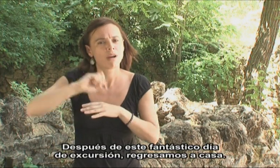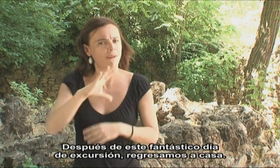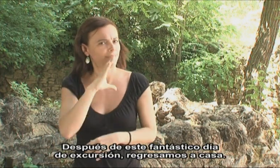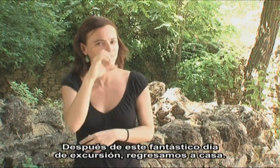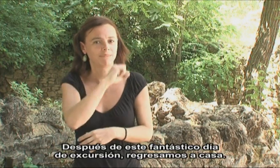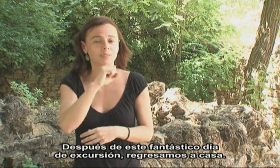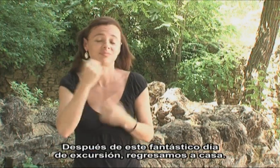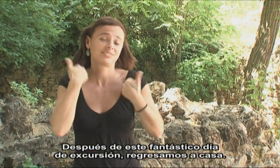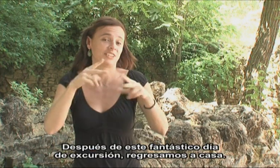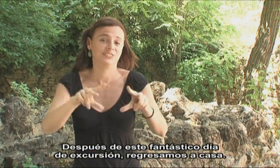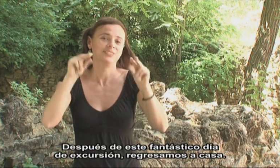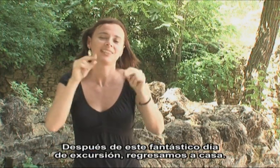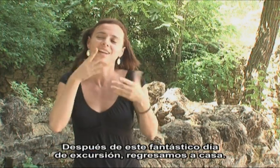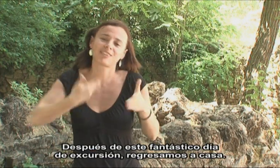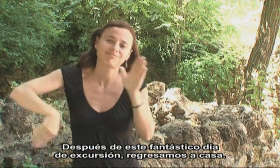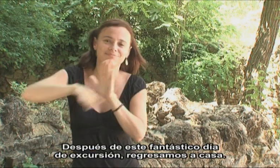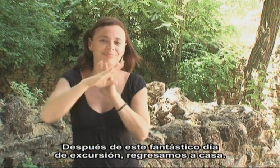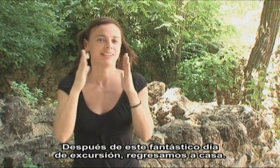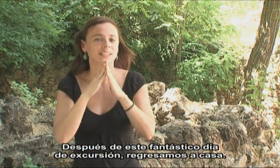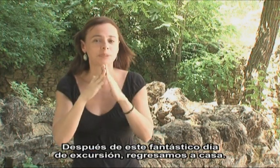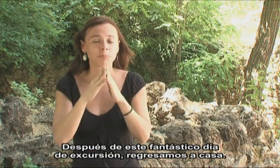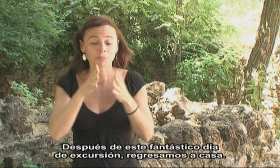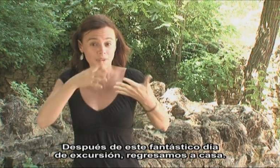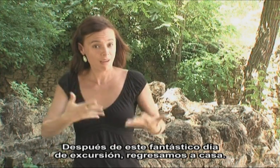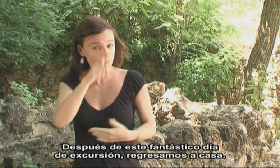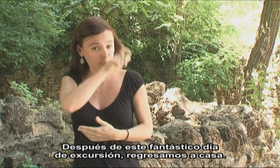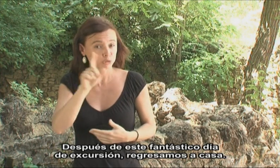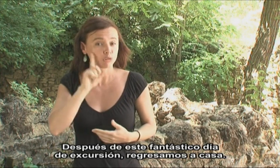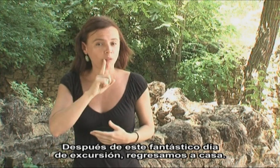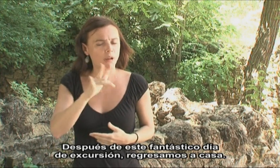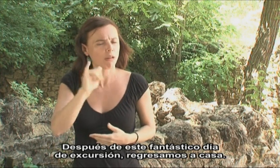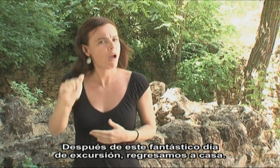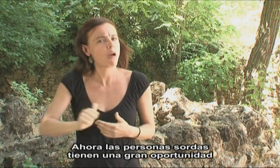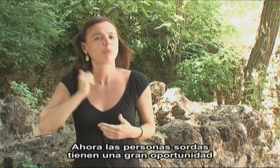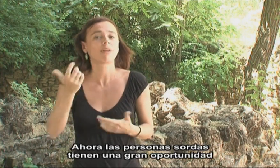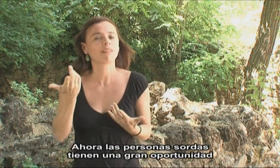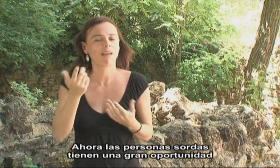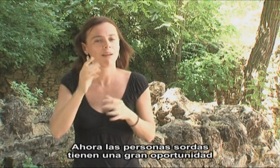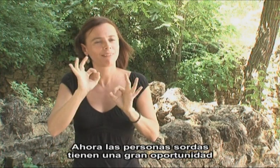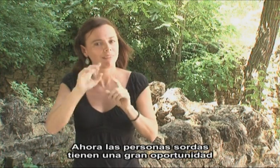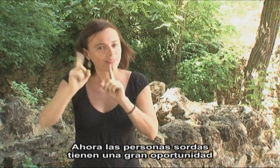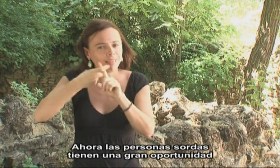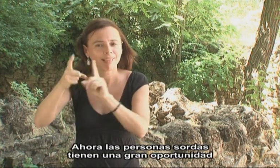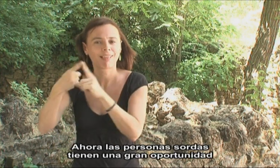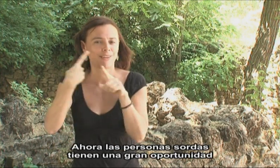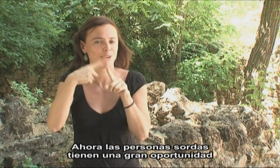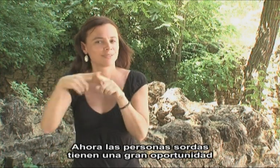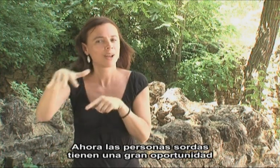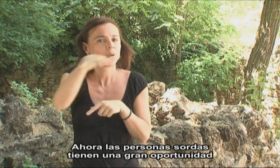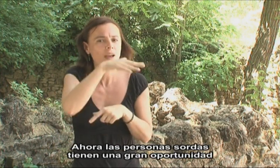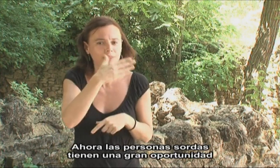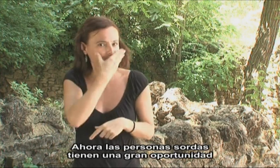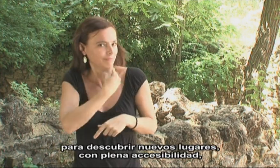fantástico día de excursión, regresamos a casa. Ahora las personas sordas tenemos una gran